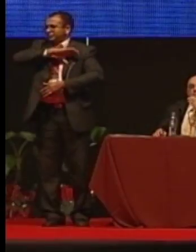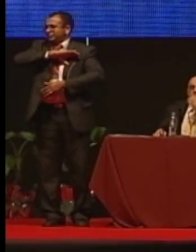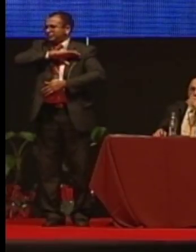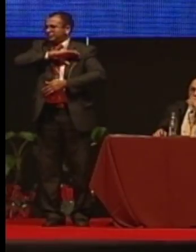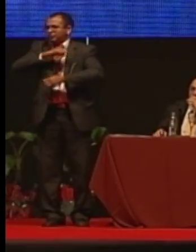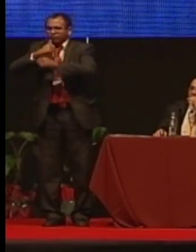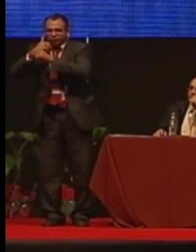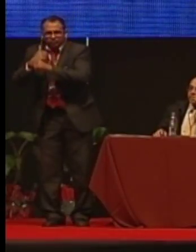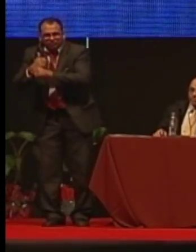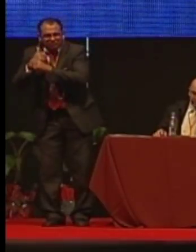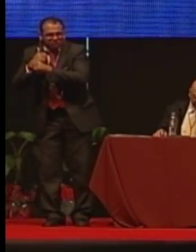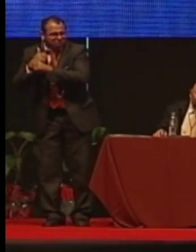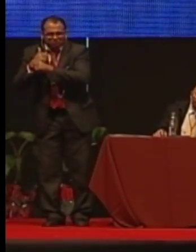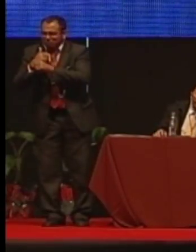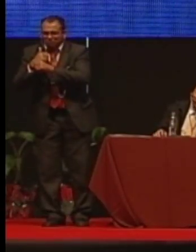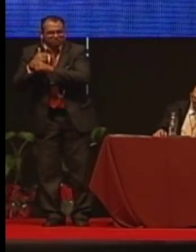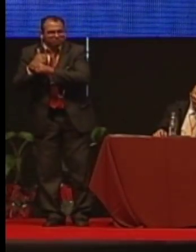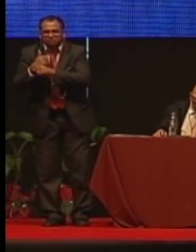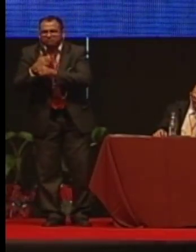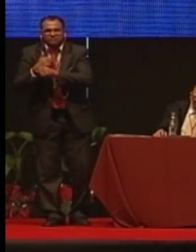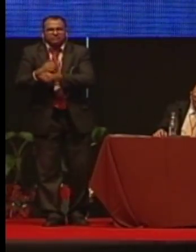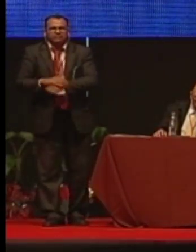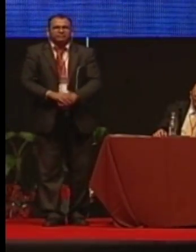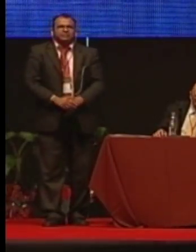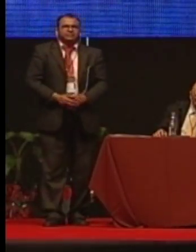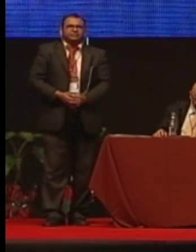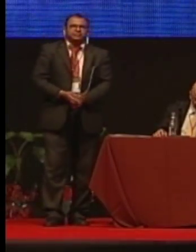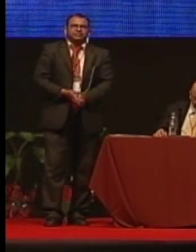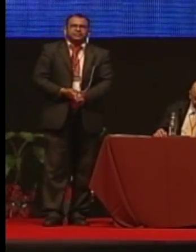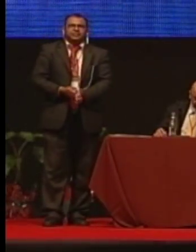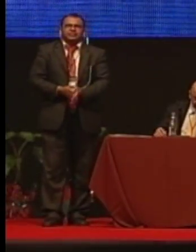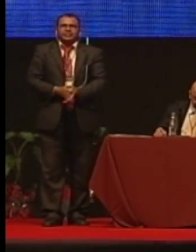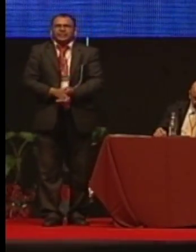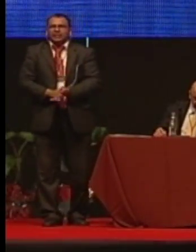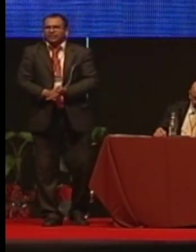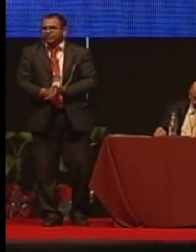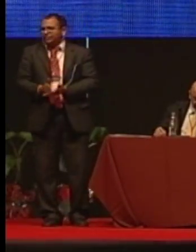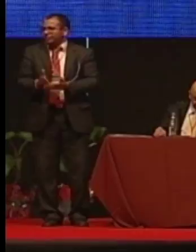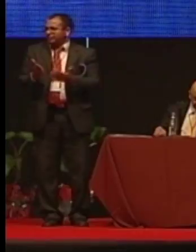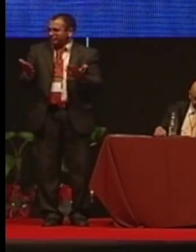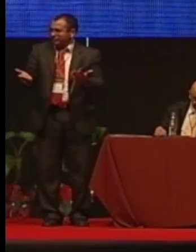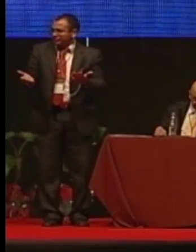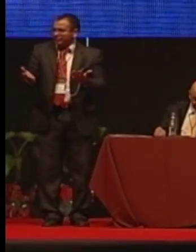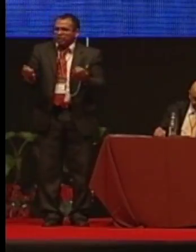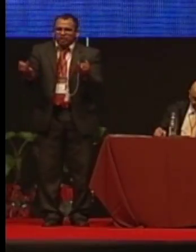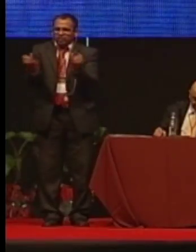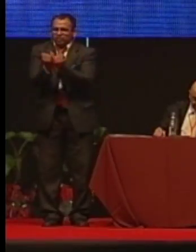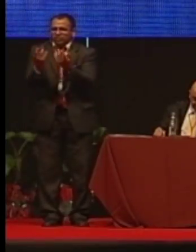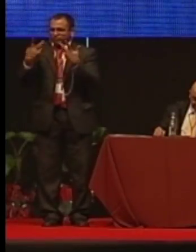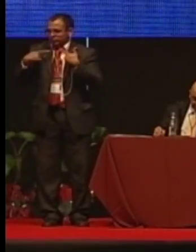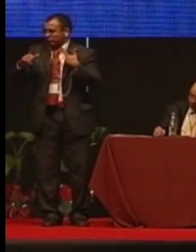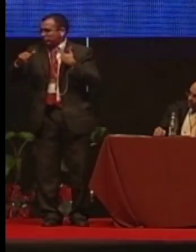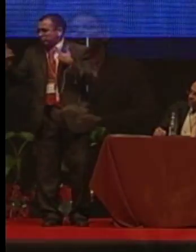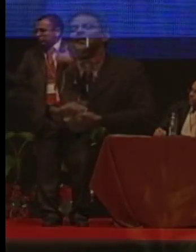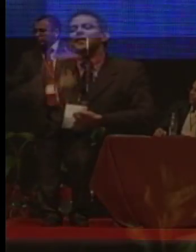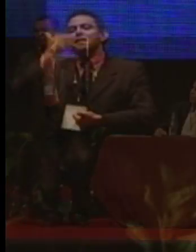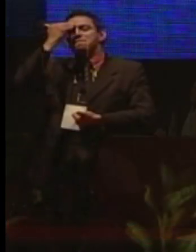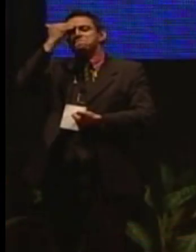sienten, incluyendo los seres humanos, por nacimiento desean la felicidad y el no sufrir.